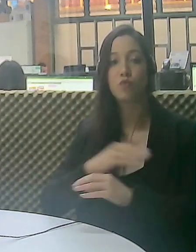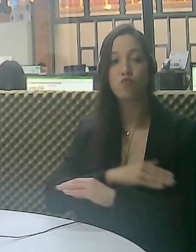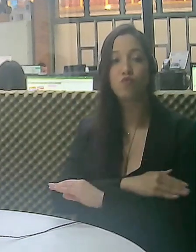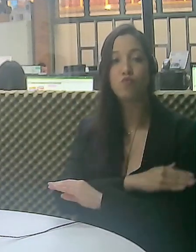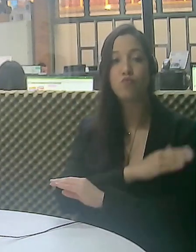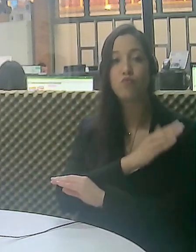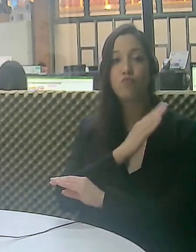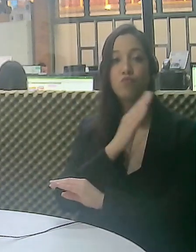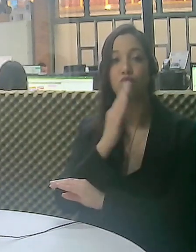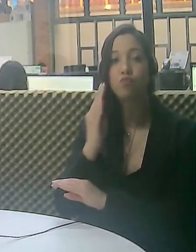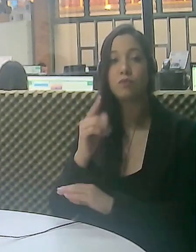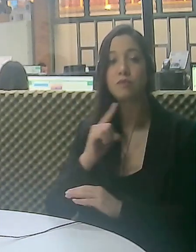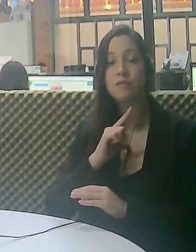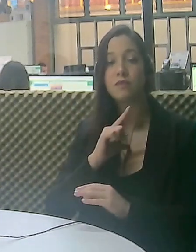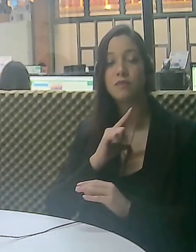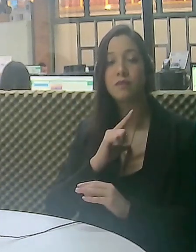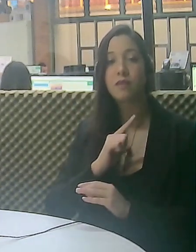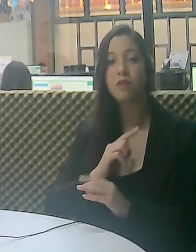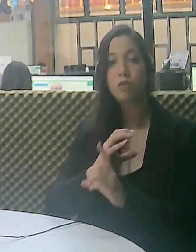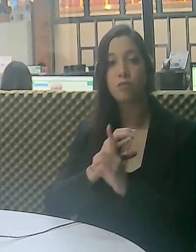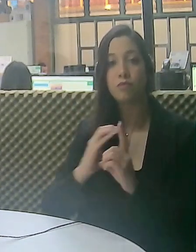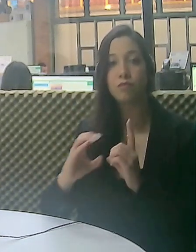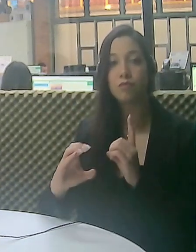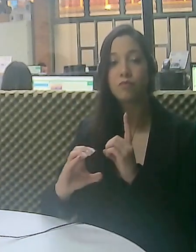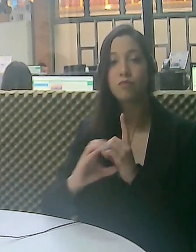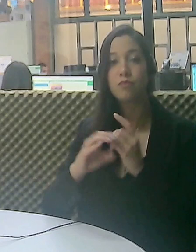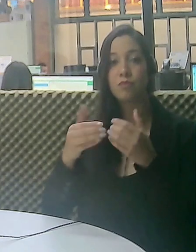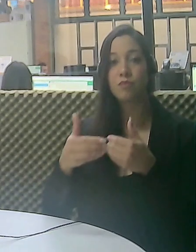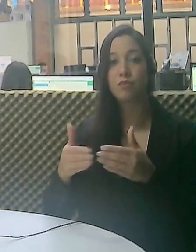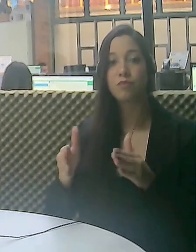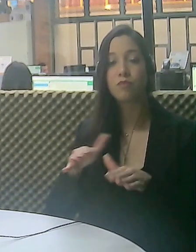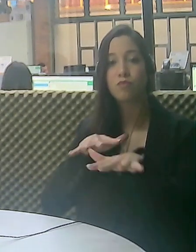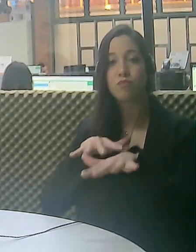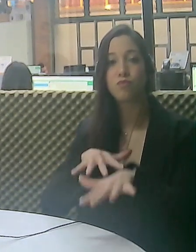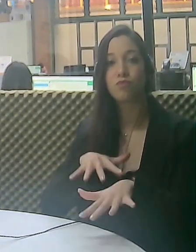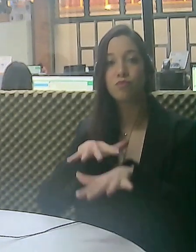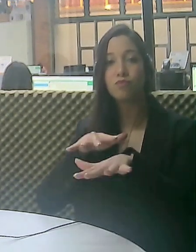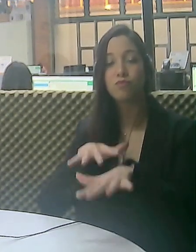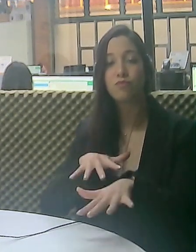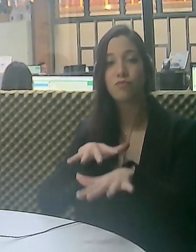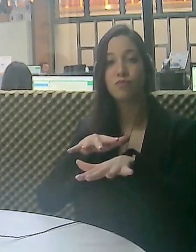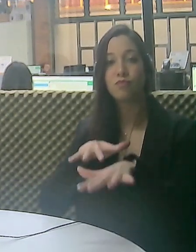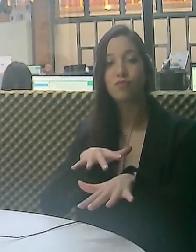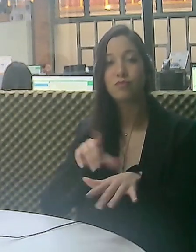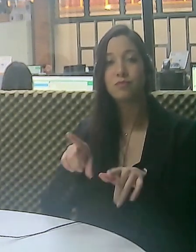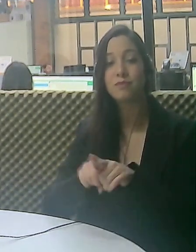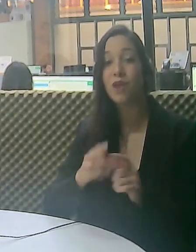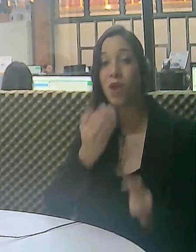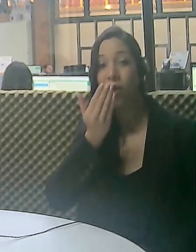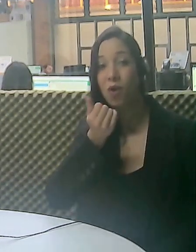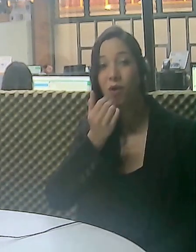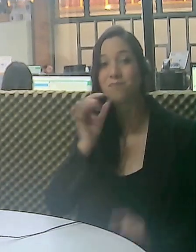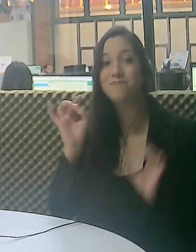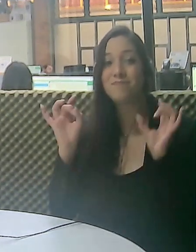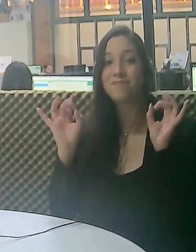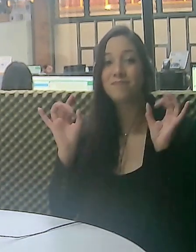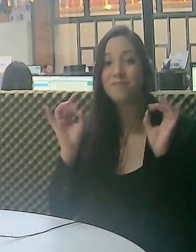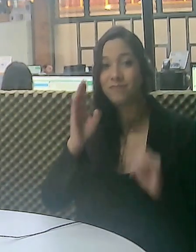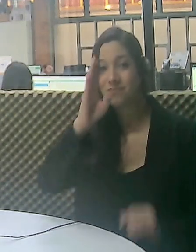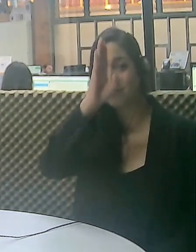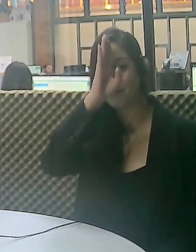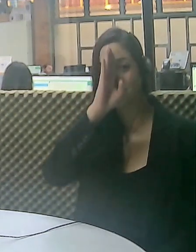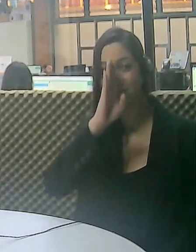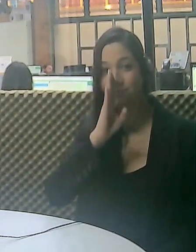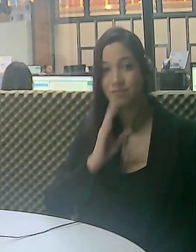dia, acontecerão missa, abertura, desfile dos grupos de folias de reis, além do almoço especial e gratuito, que